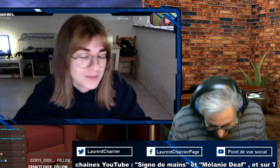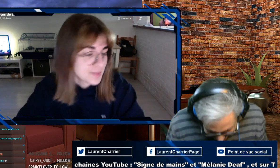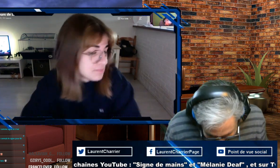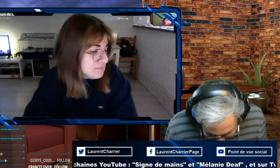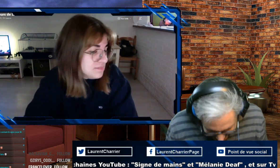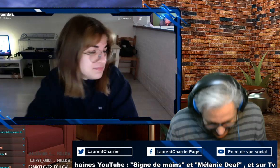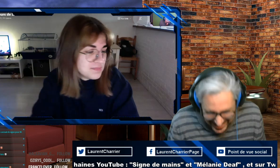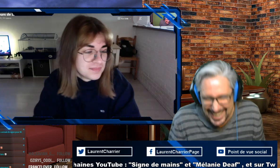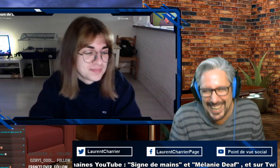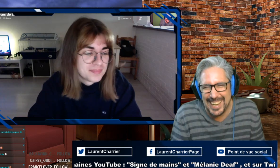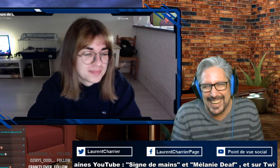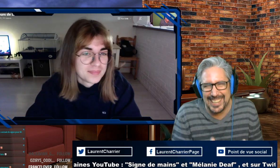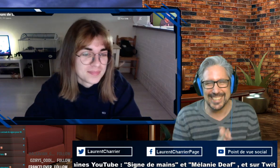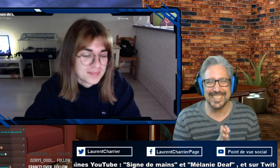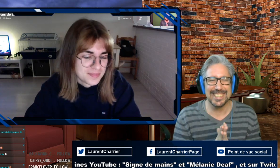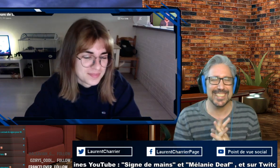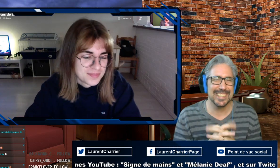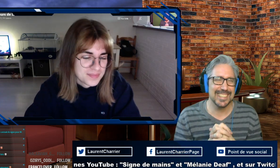voulez.